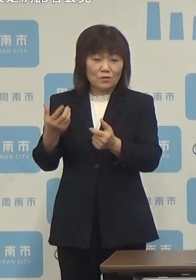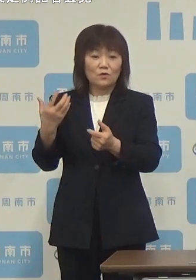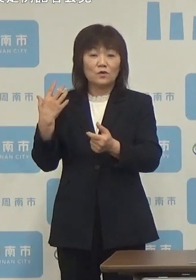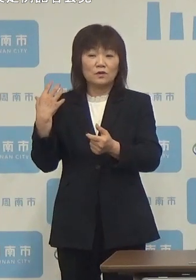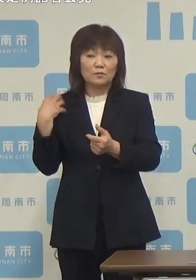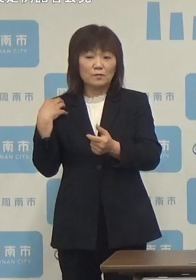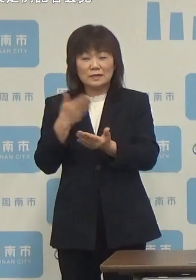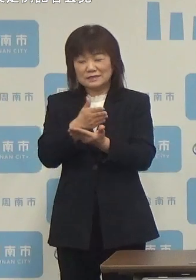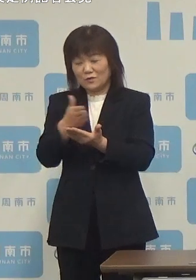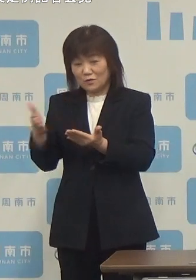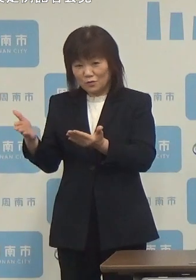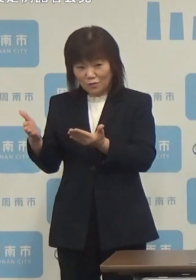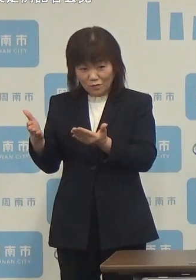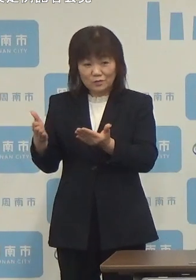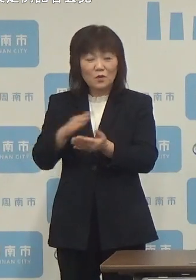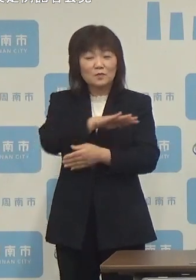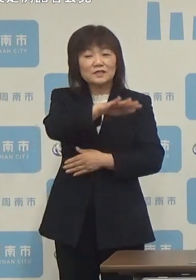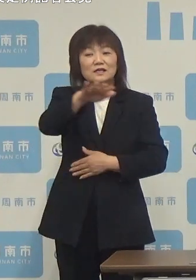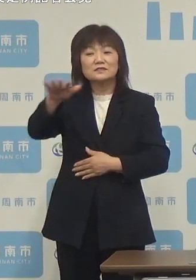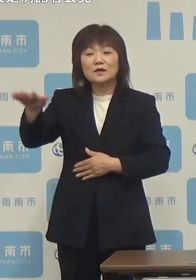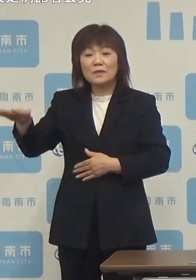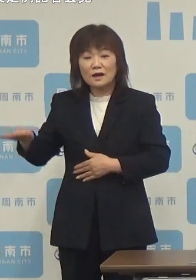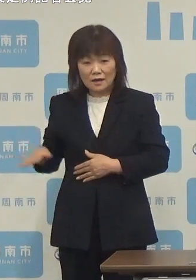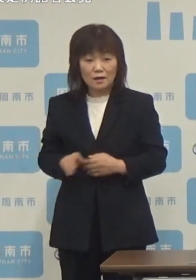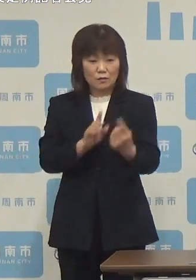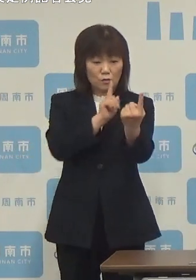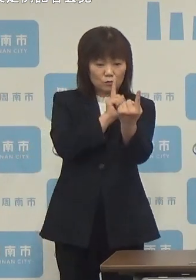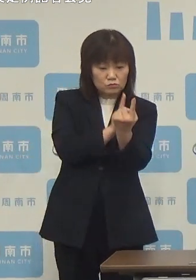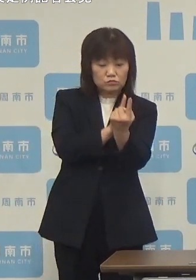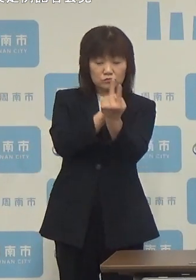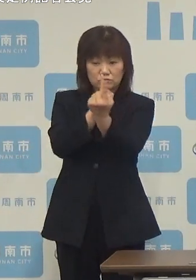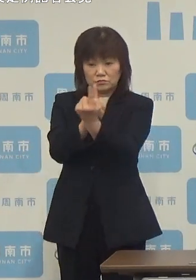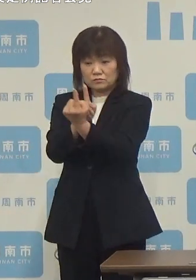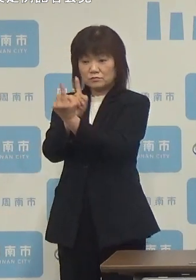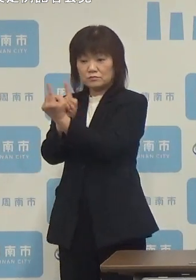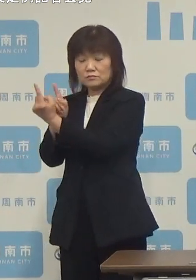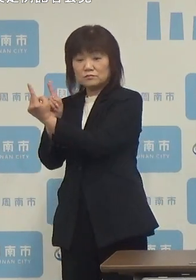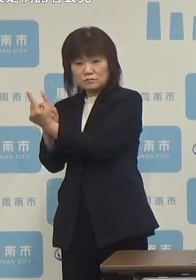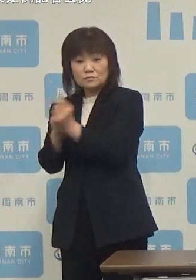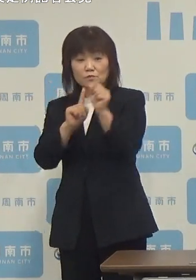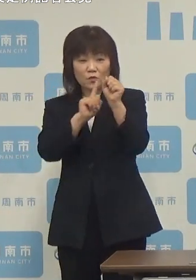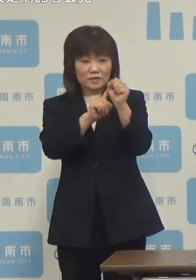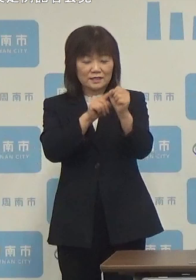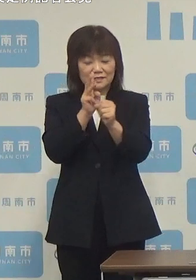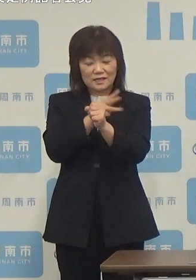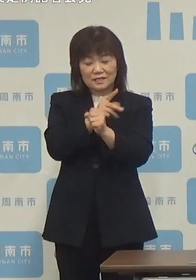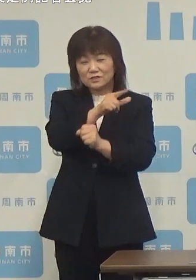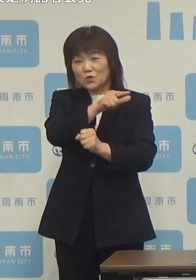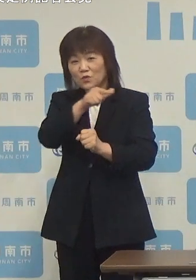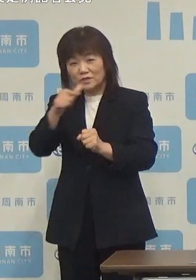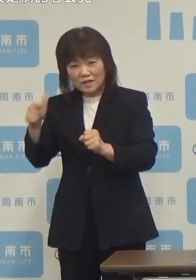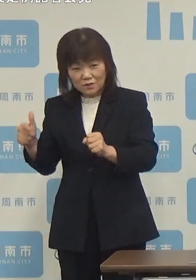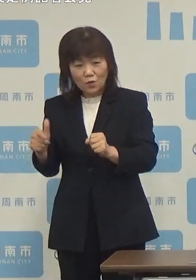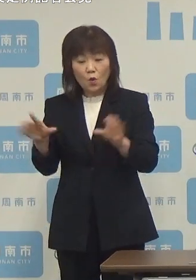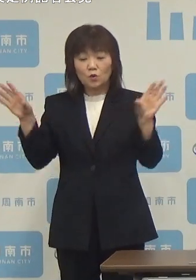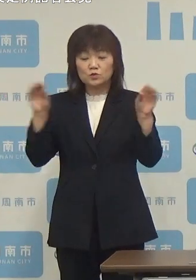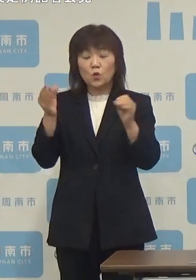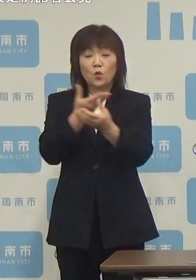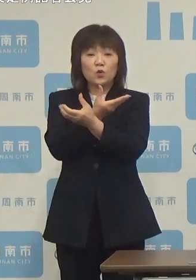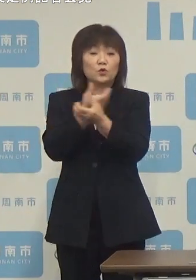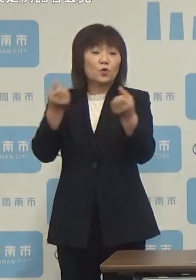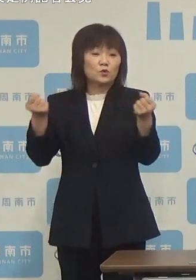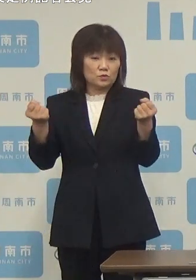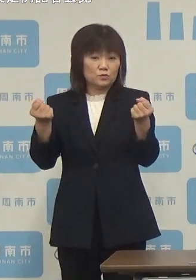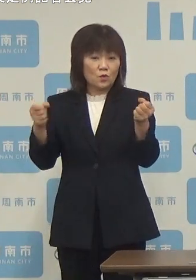他分野の皆様が顔の見える関係づくりを目的に研修等による情報共有